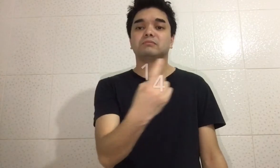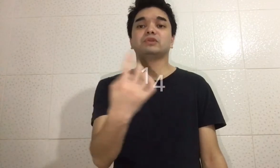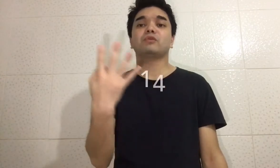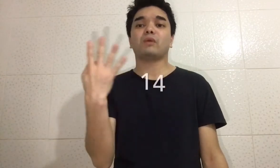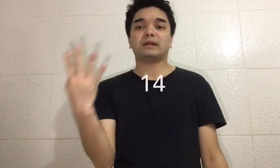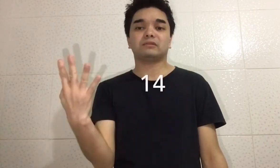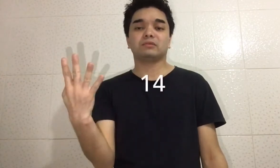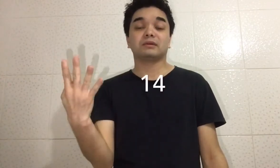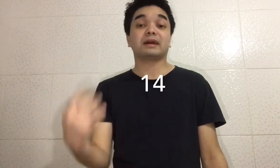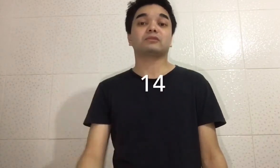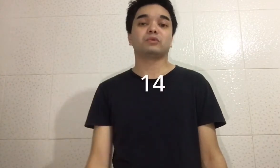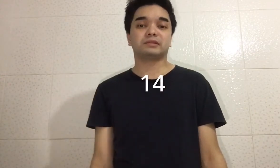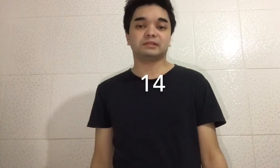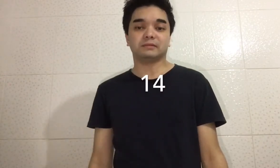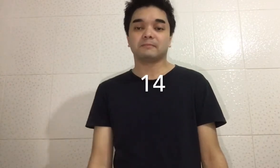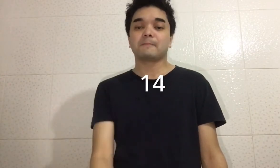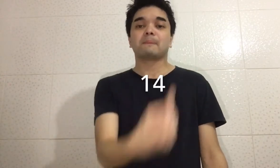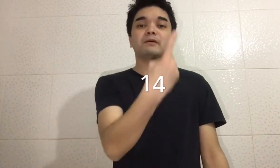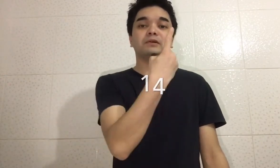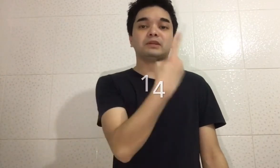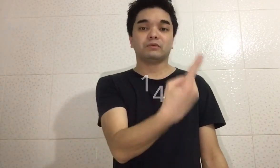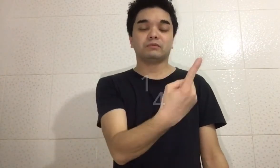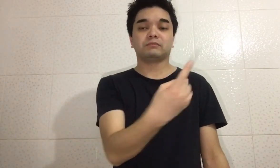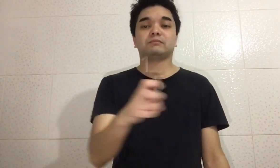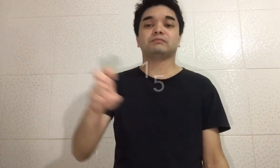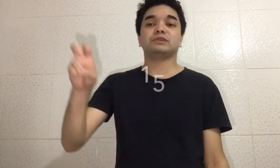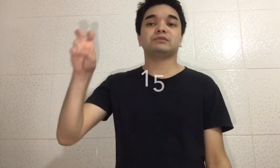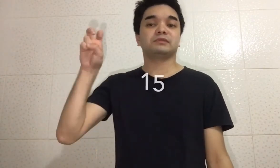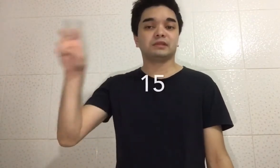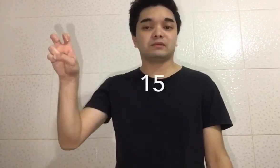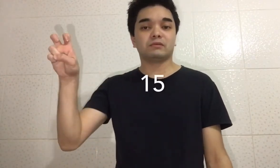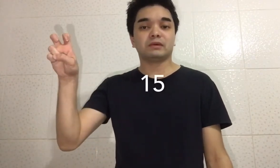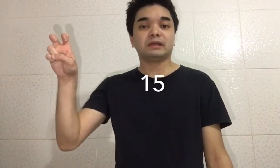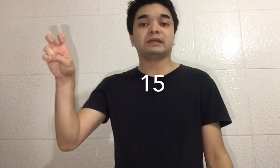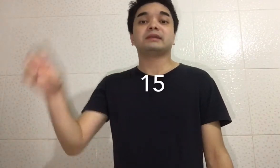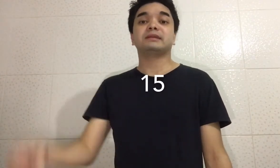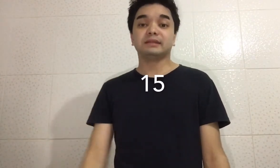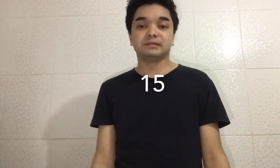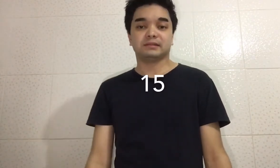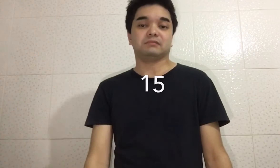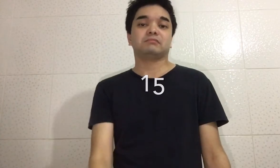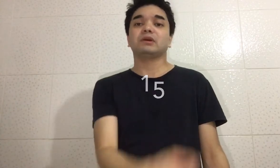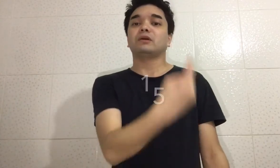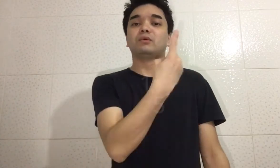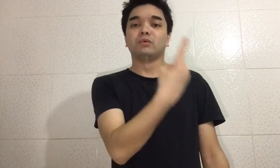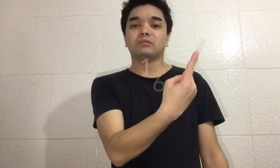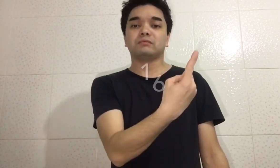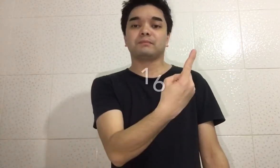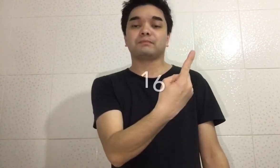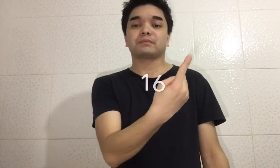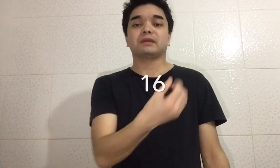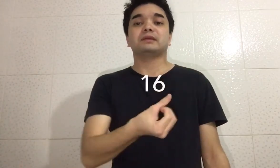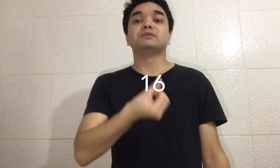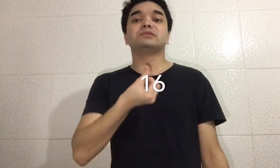e 4, 14. E 1 e 15. 1 e